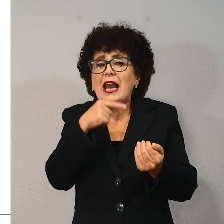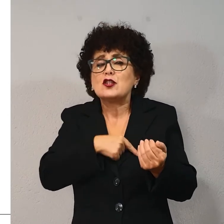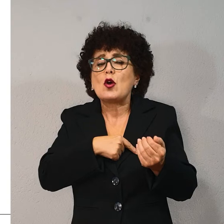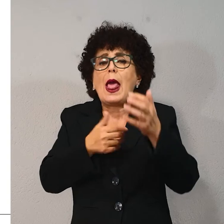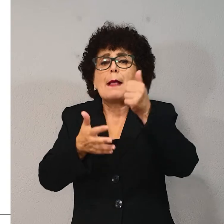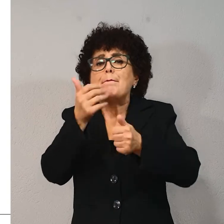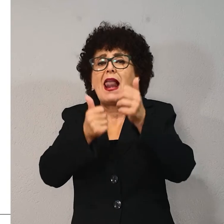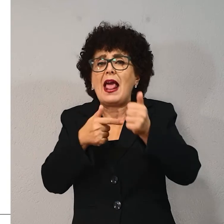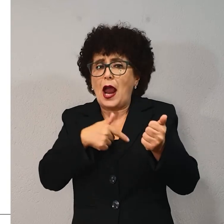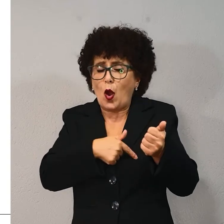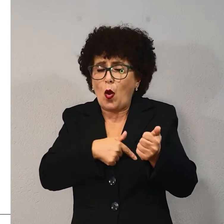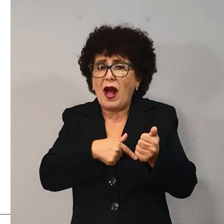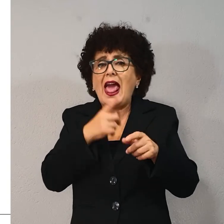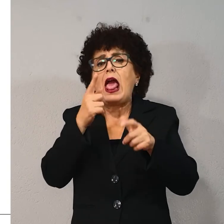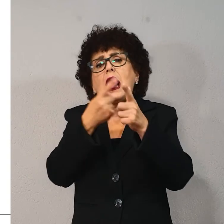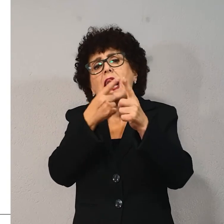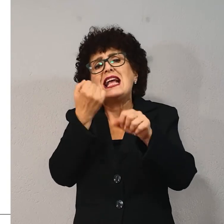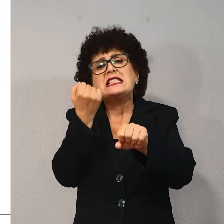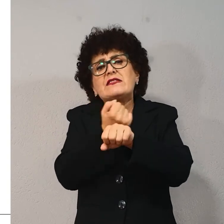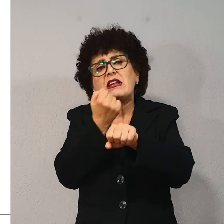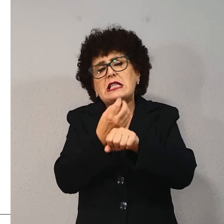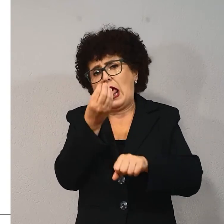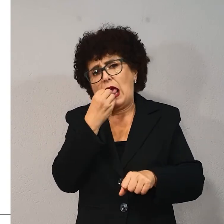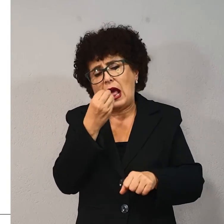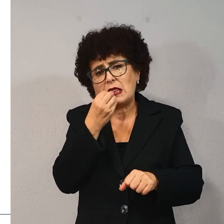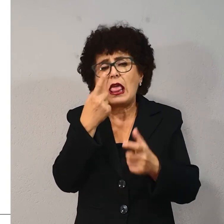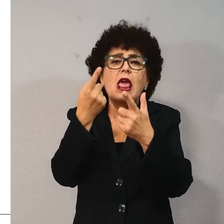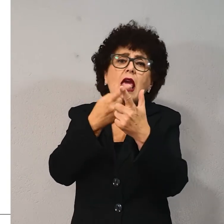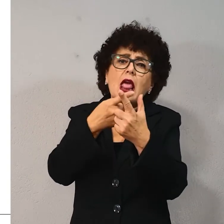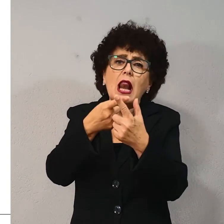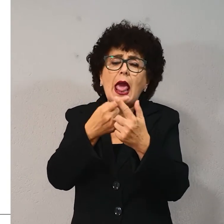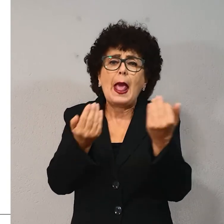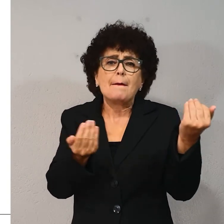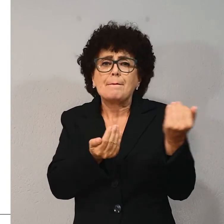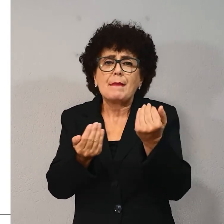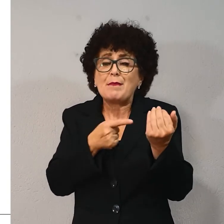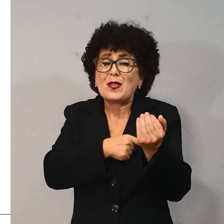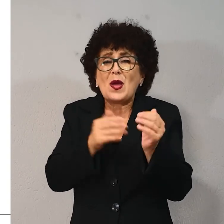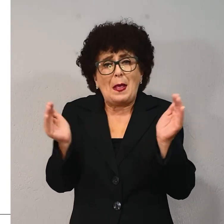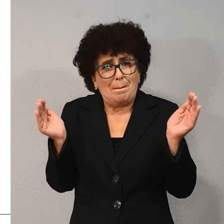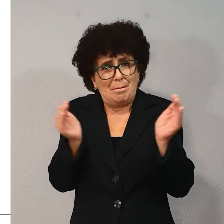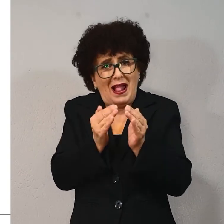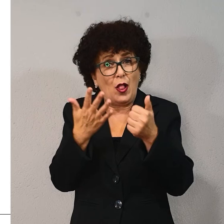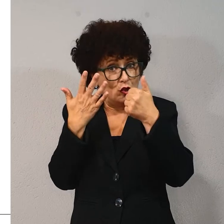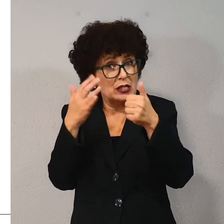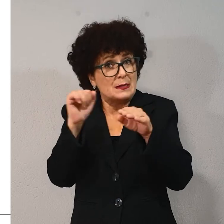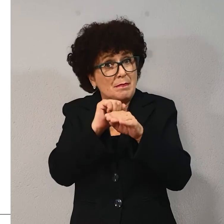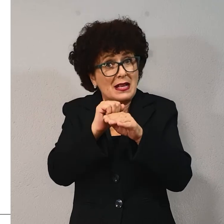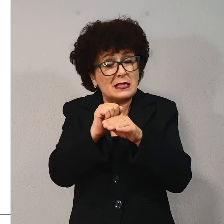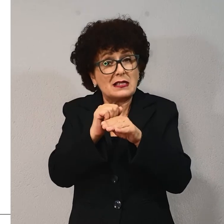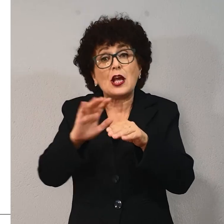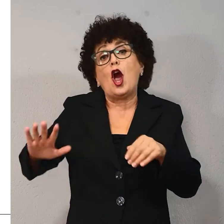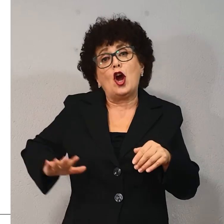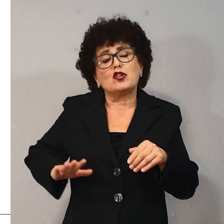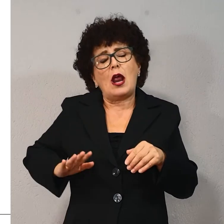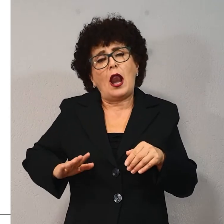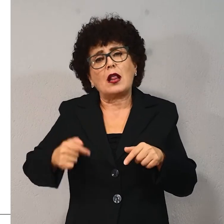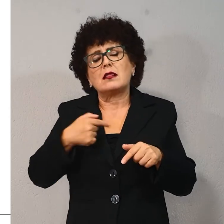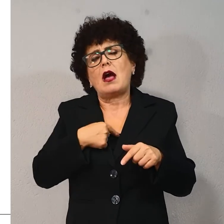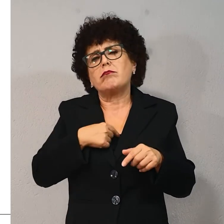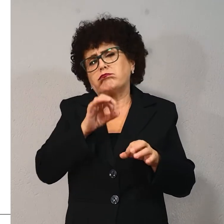млечна формула или цврста храна, или бебето е помало од 6 месеци, жената рече